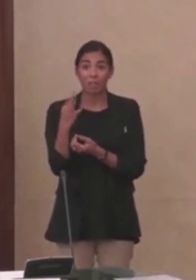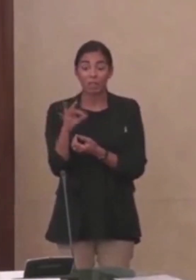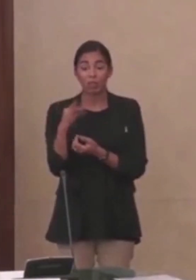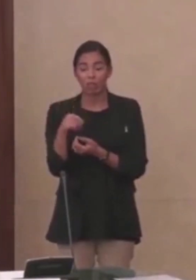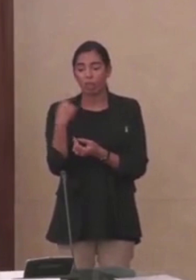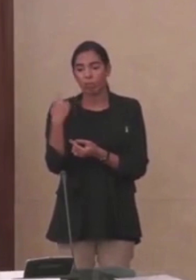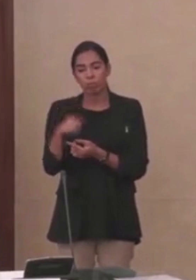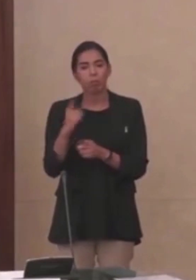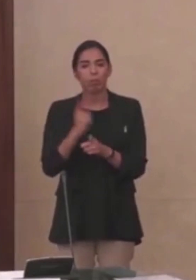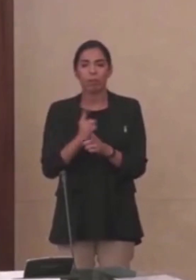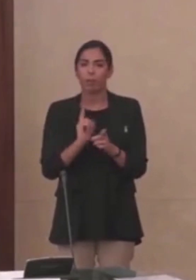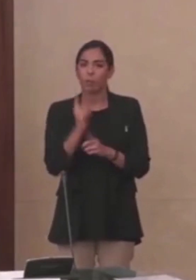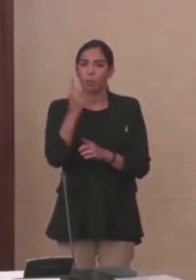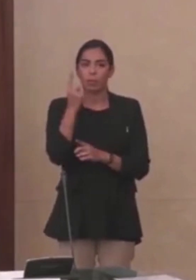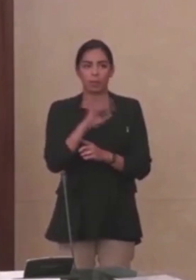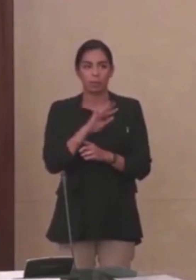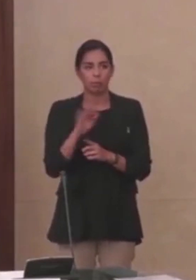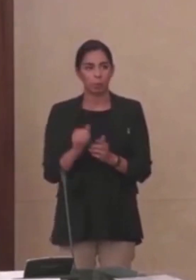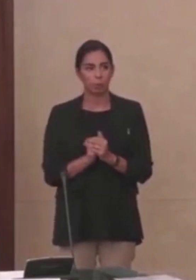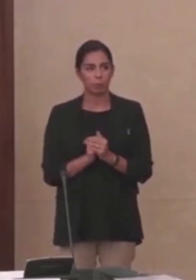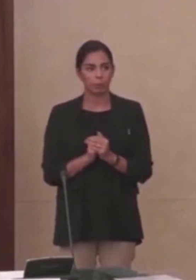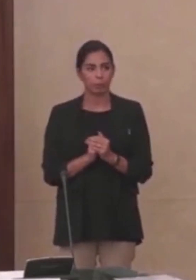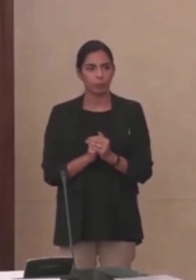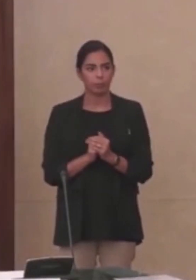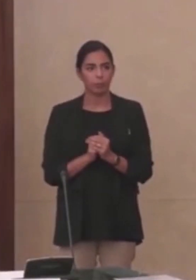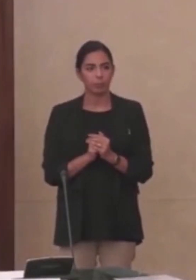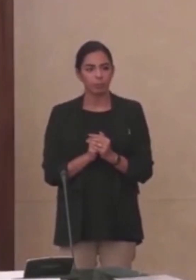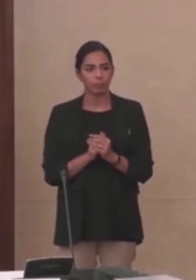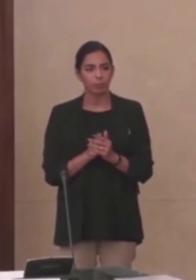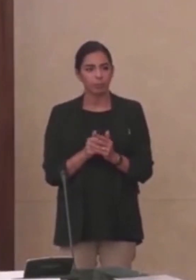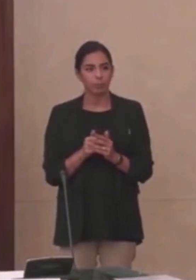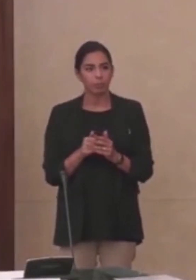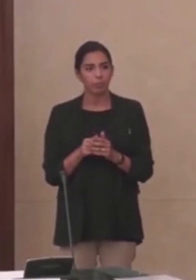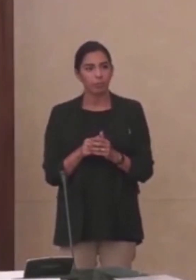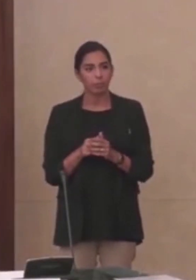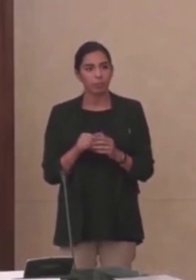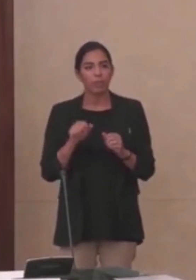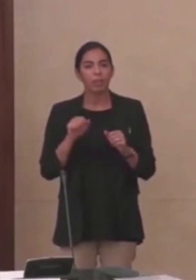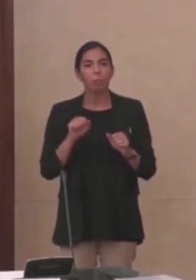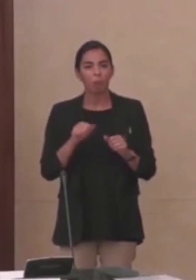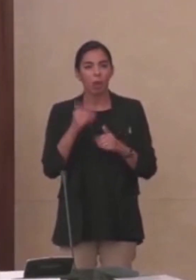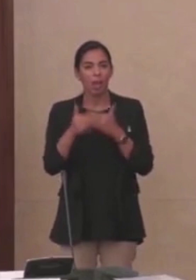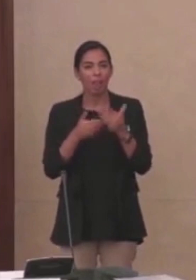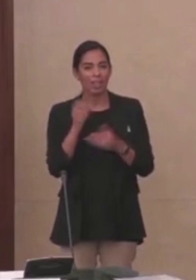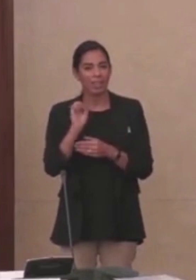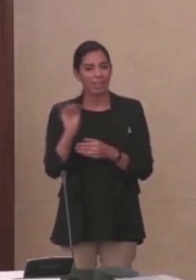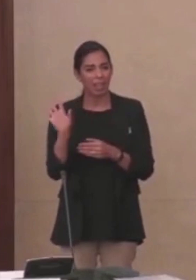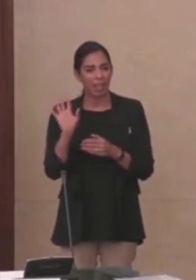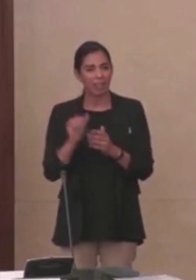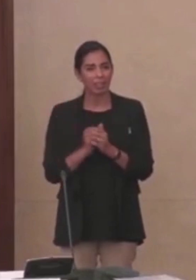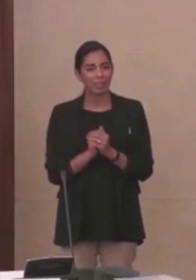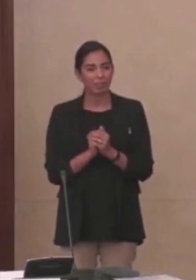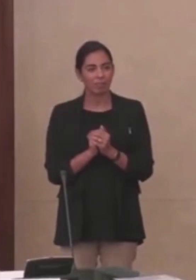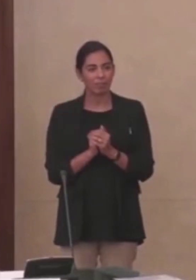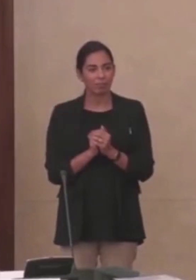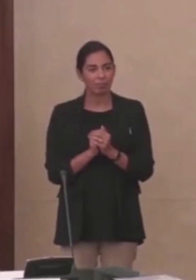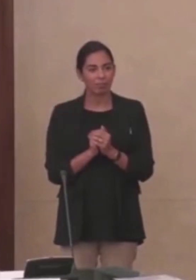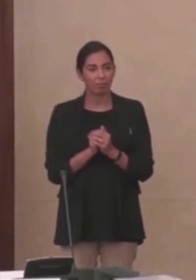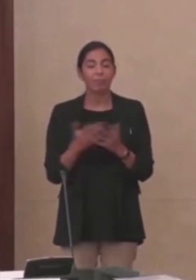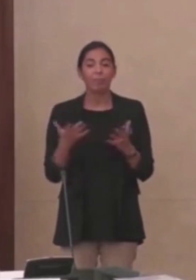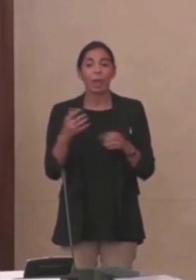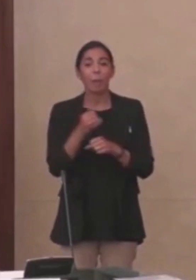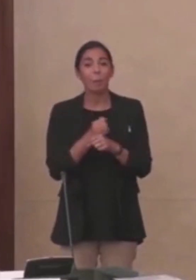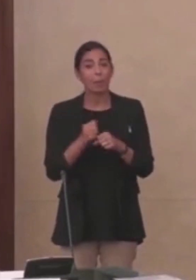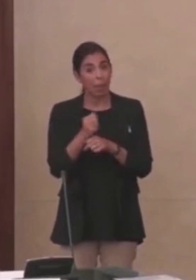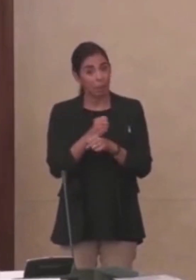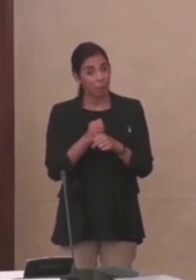efficiente est vraiment le premier instrument qu'on a à disposition. Je continue avec